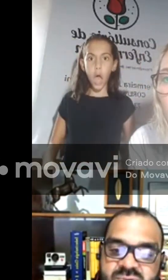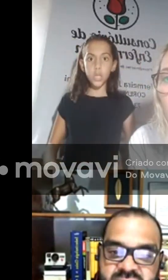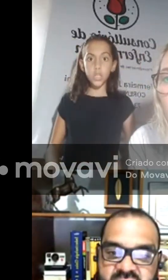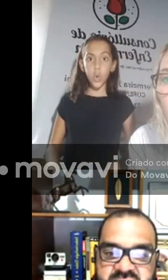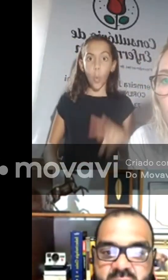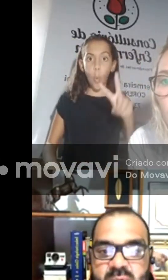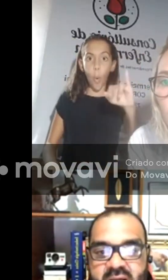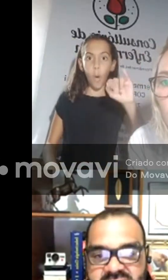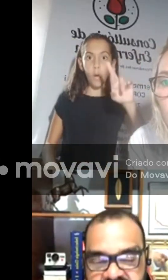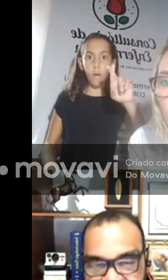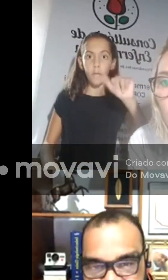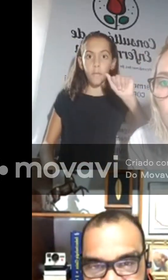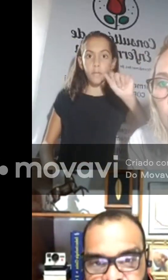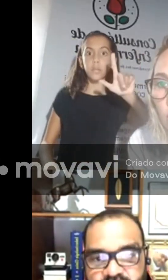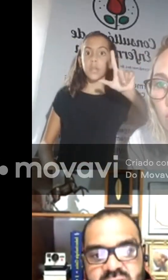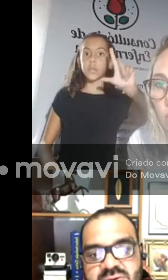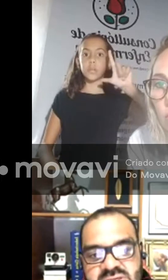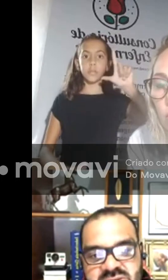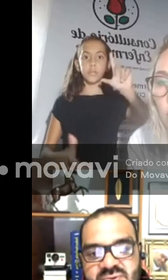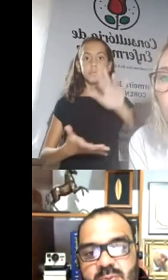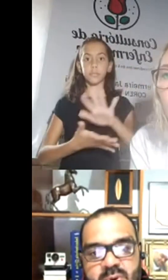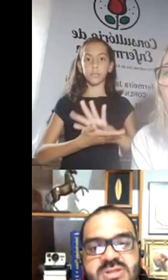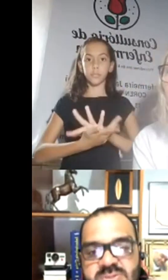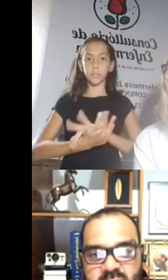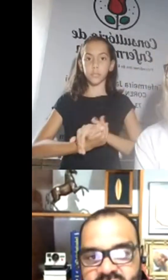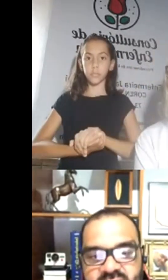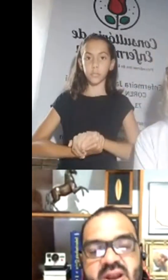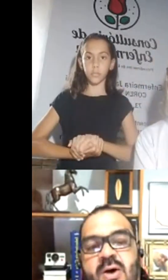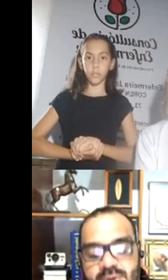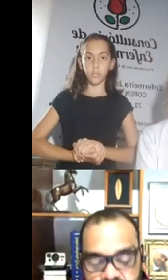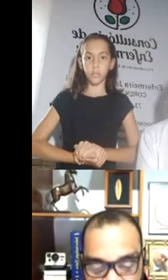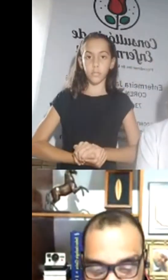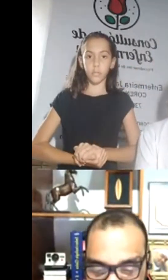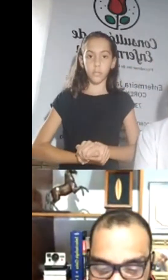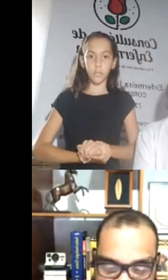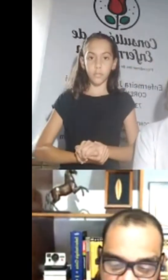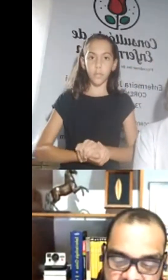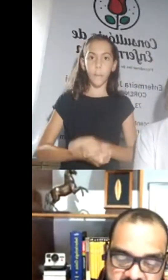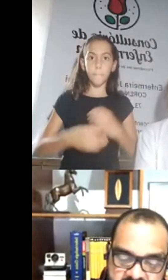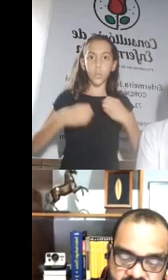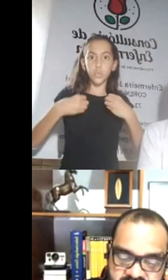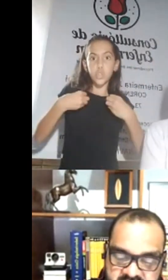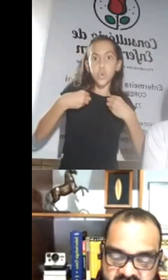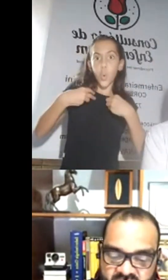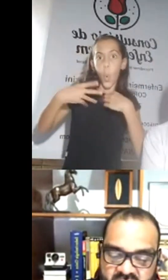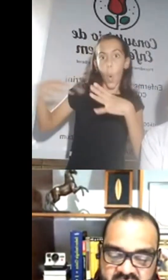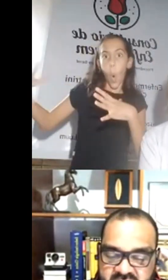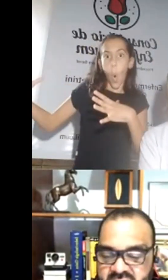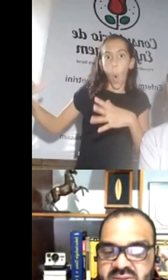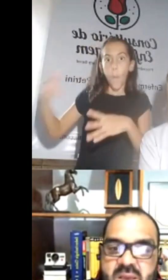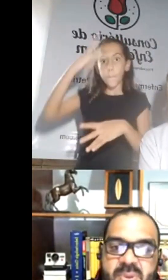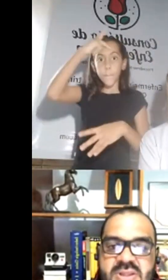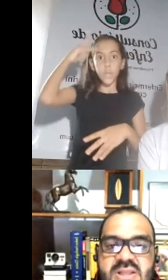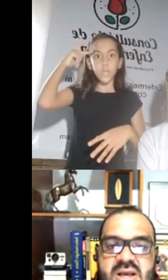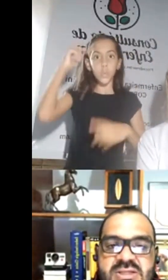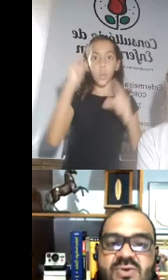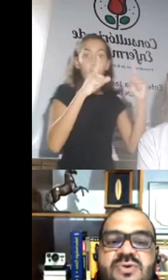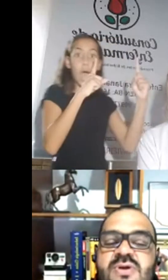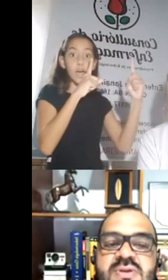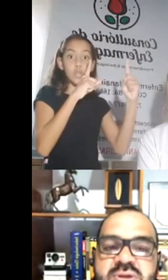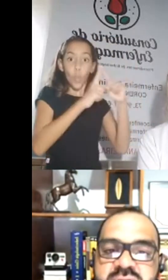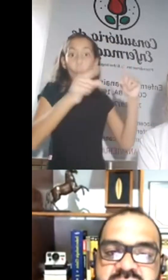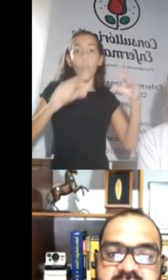melhorar. Você vai ter uma sinalização do vírus, esse vírus pode se proliferar ou não, né? E você vai depender da